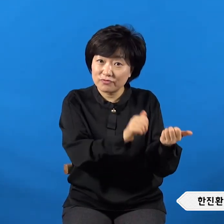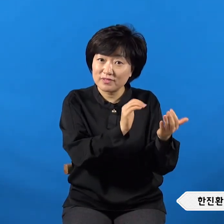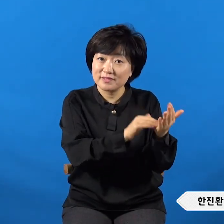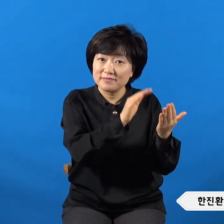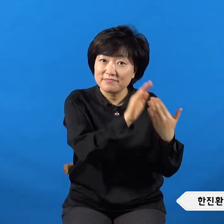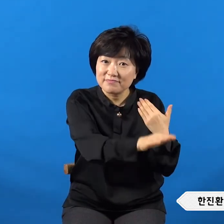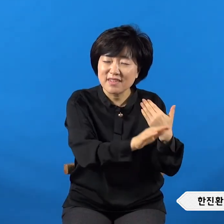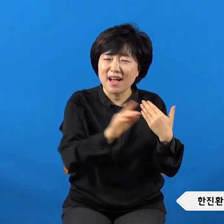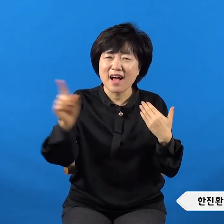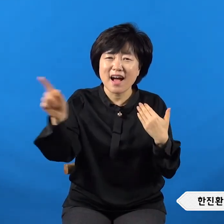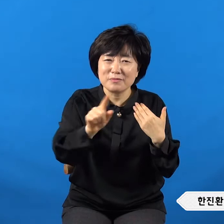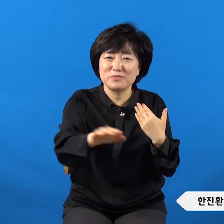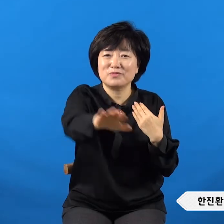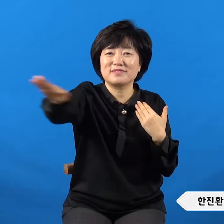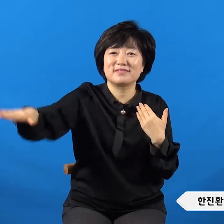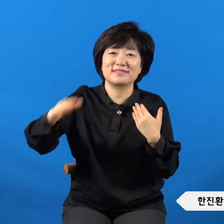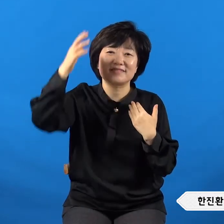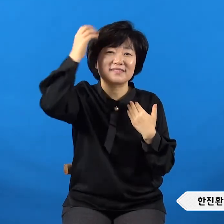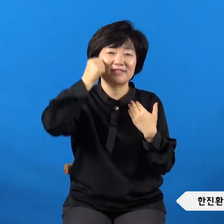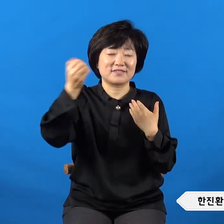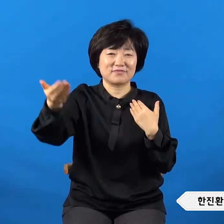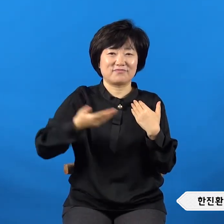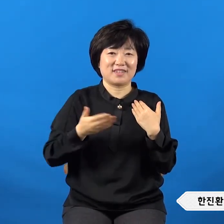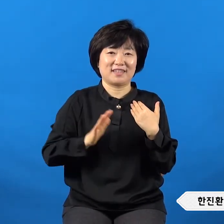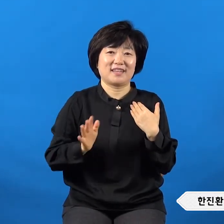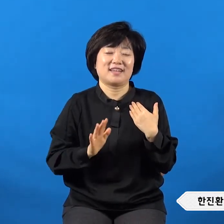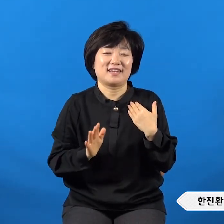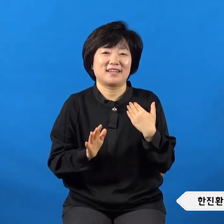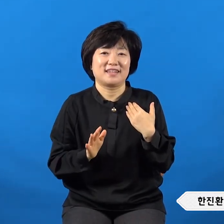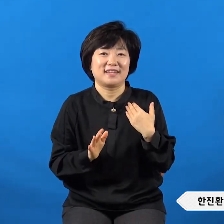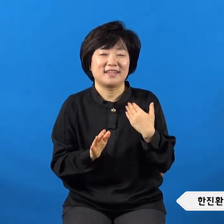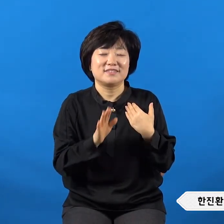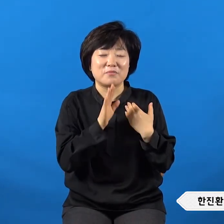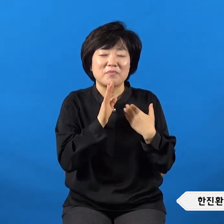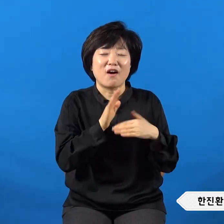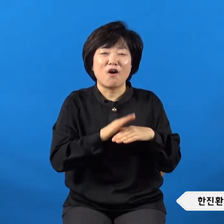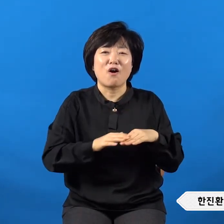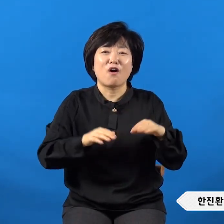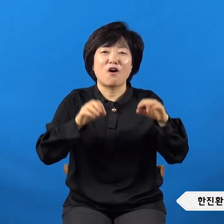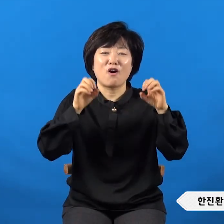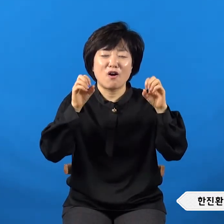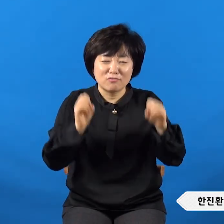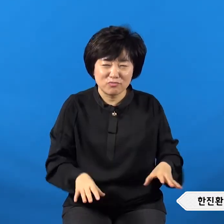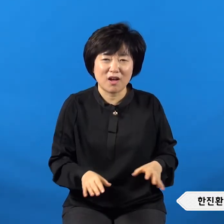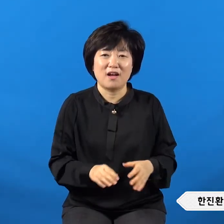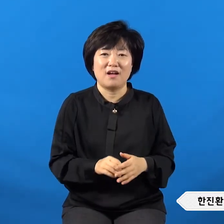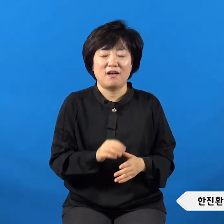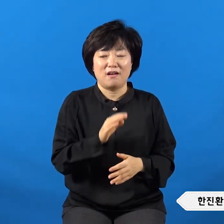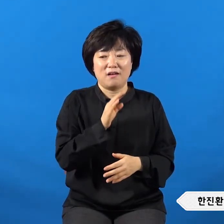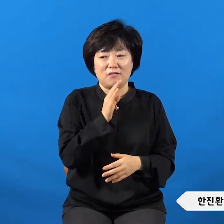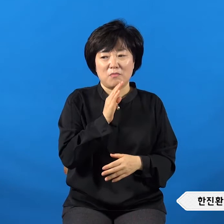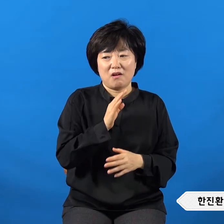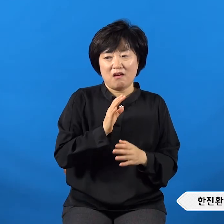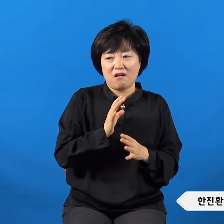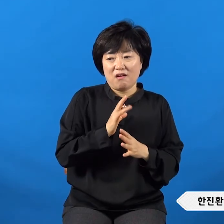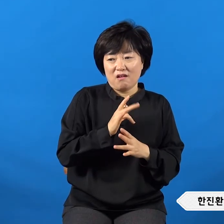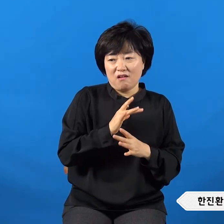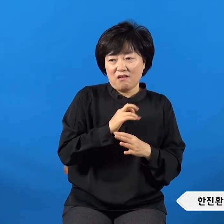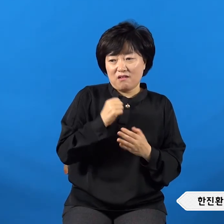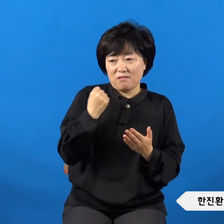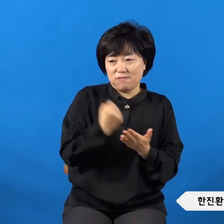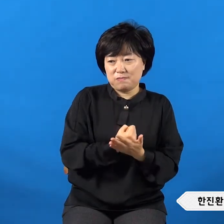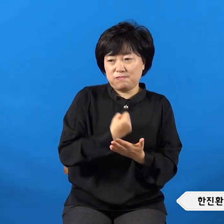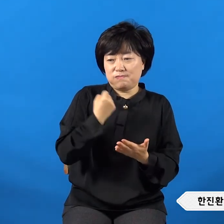죽고 나면 아무도 나를 기억해주지 않는다 하는 것은 허무하다 못해서 좀 두렵기까지 한